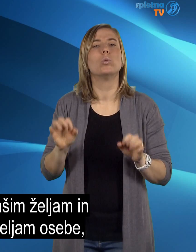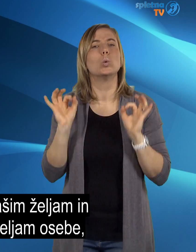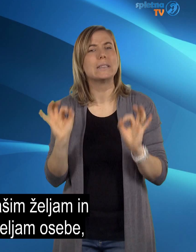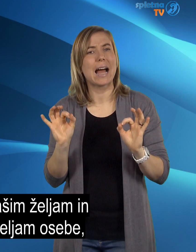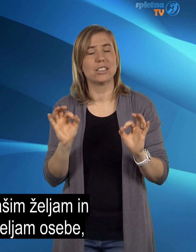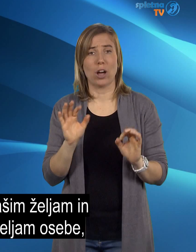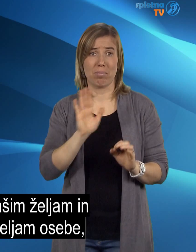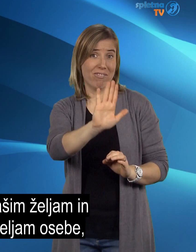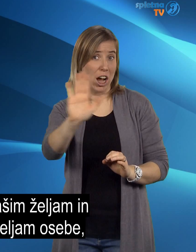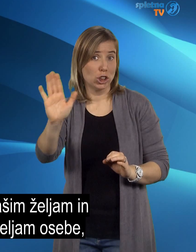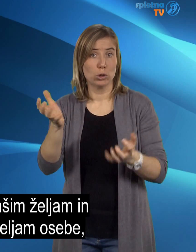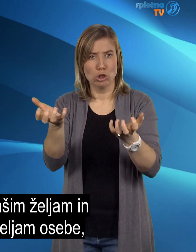željam osebe, ki jo želite obdariti.